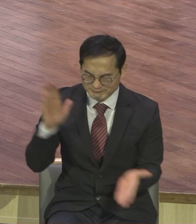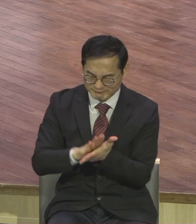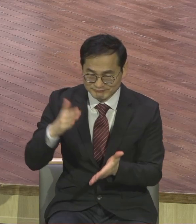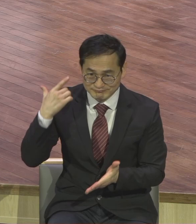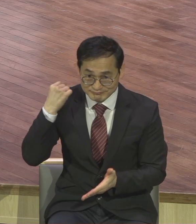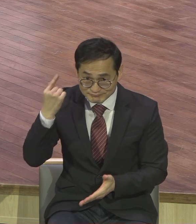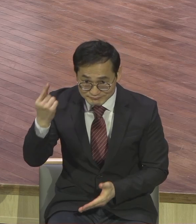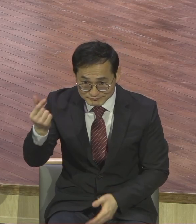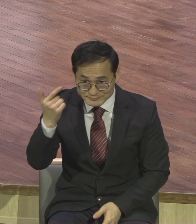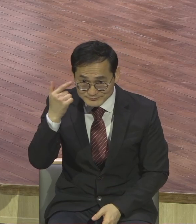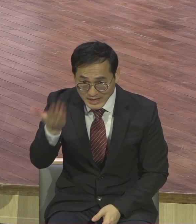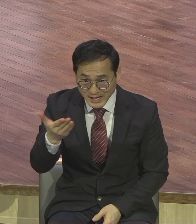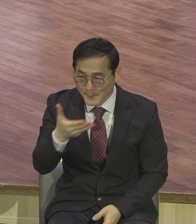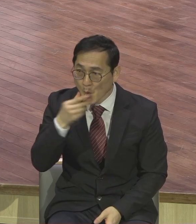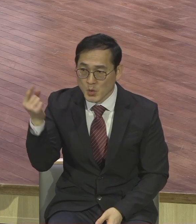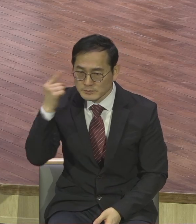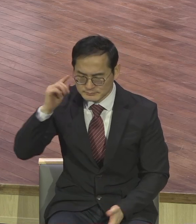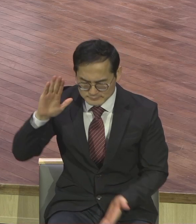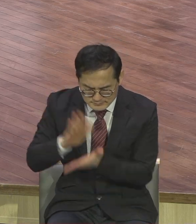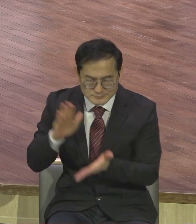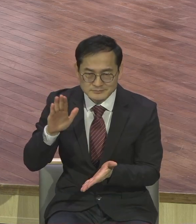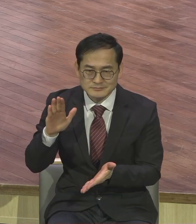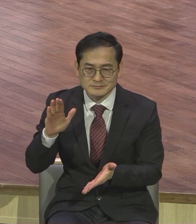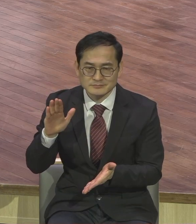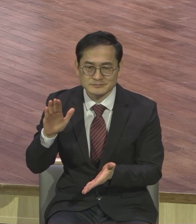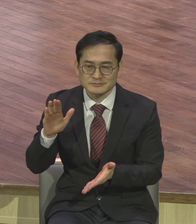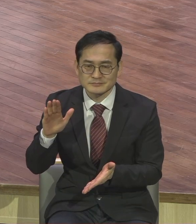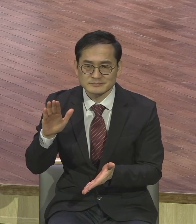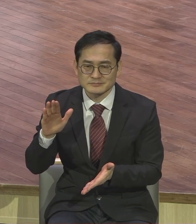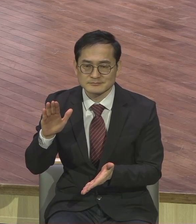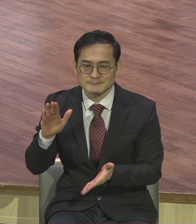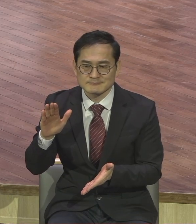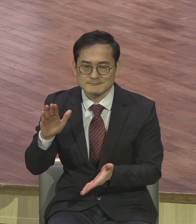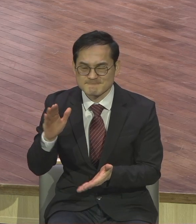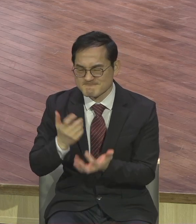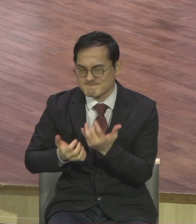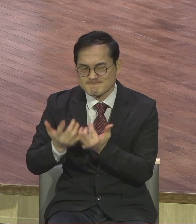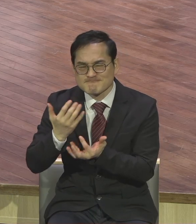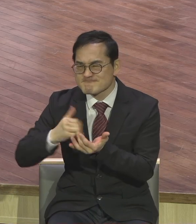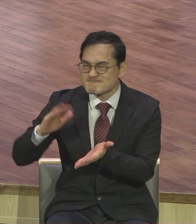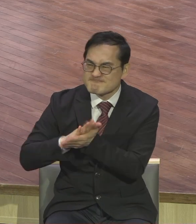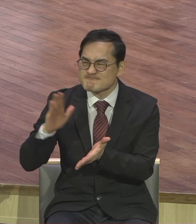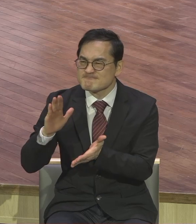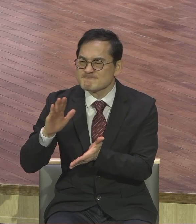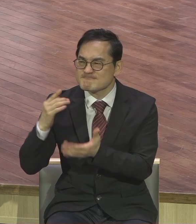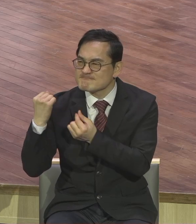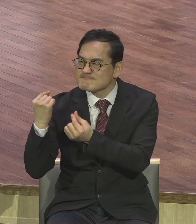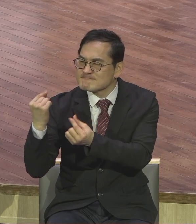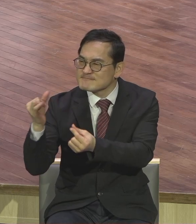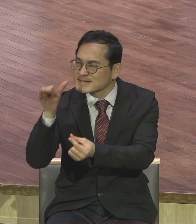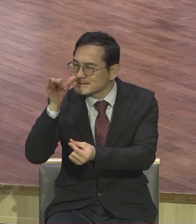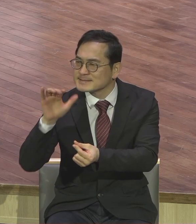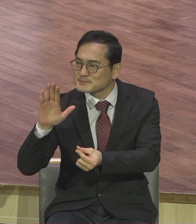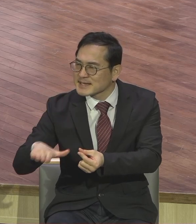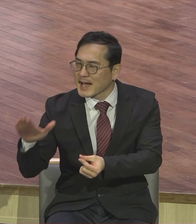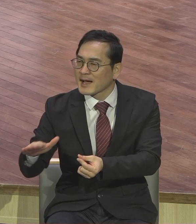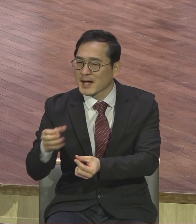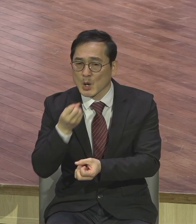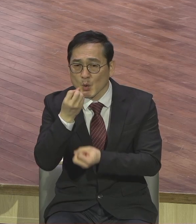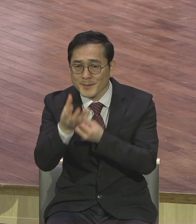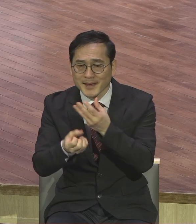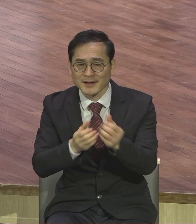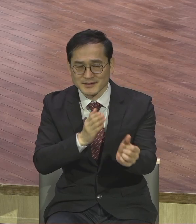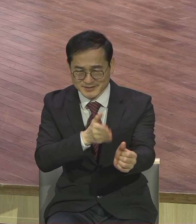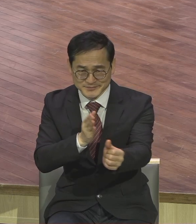나는 복음에 대한 열정이, 복음에 대한 불이 꺼지지 않고 지금도 불타오르고 있다.